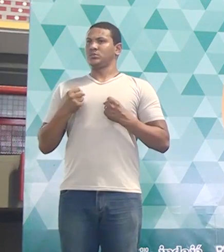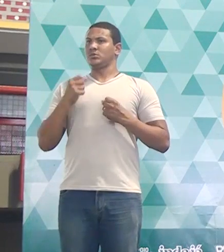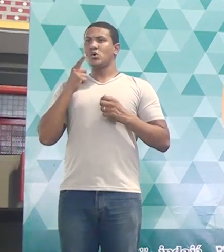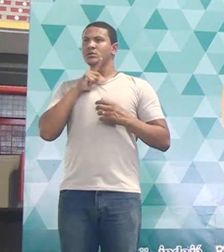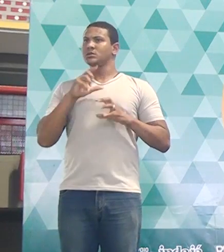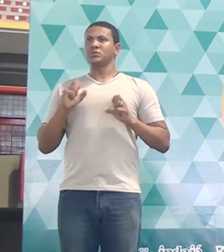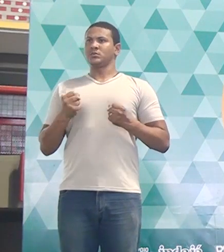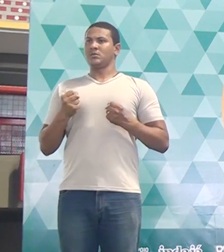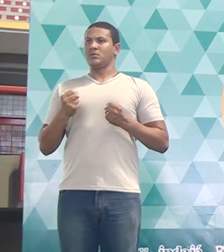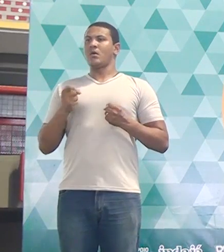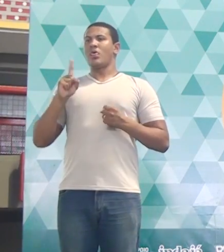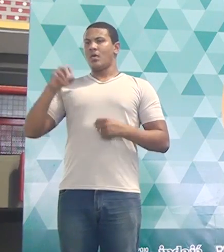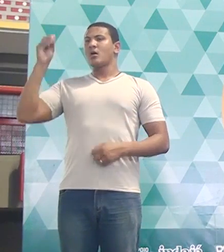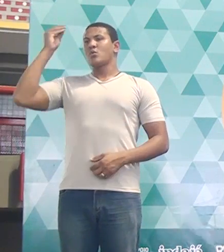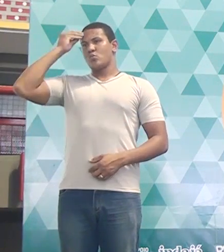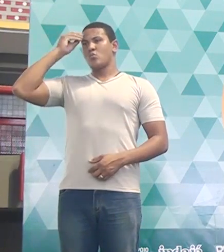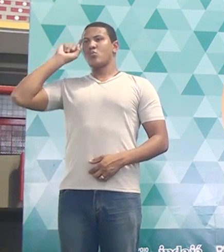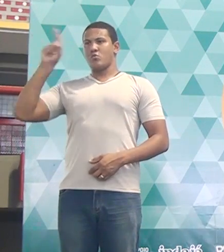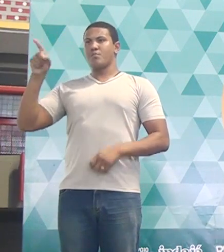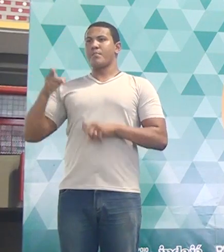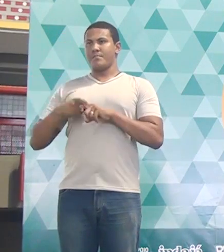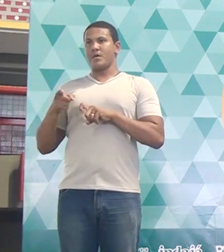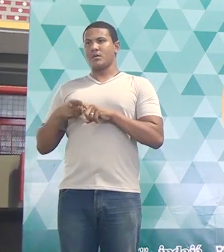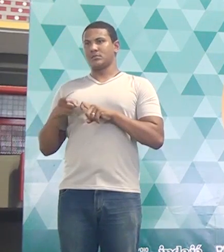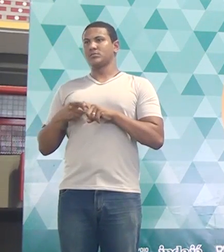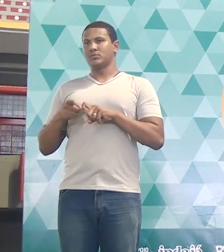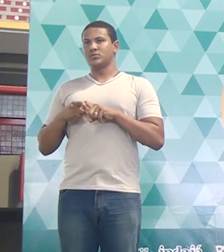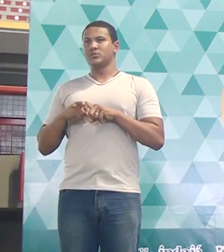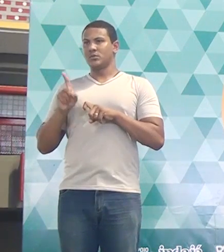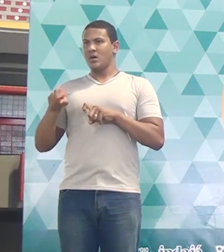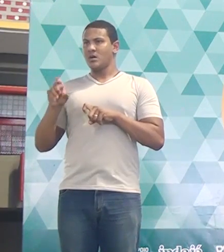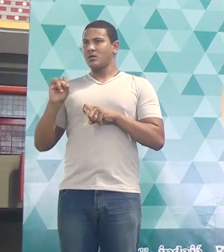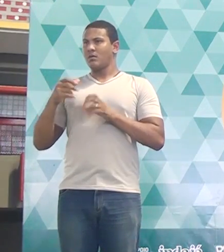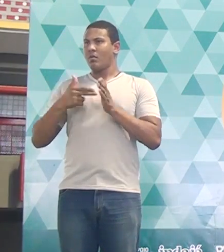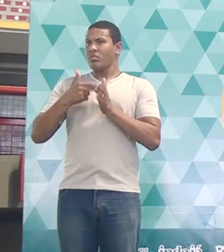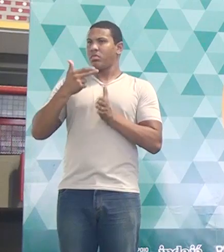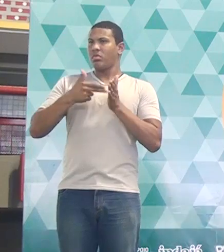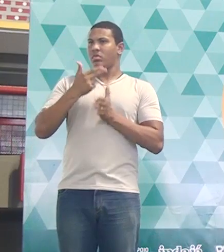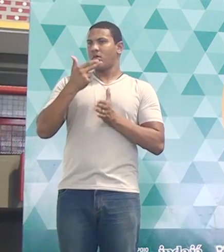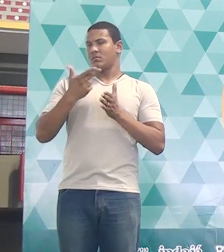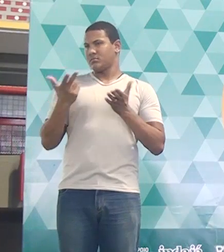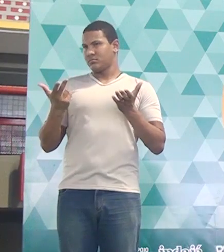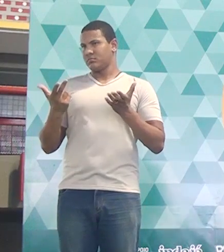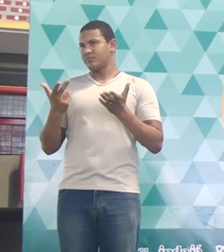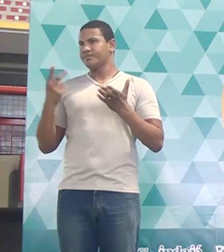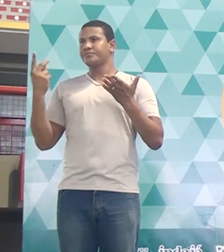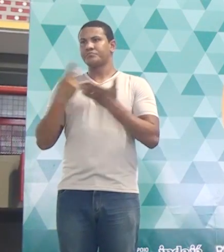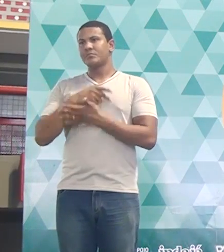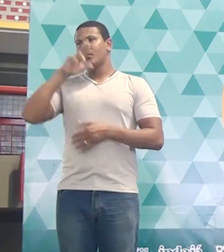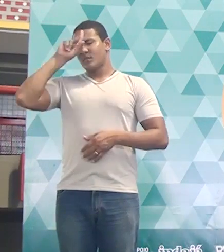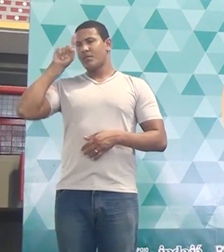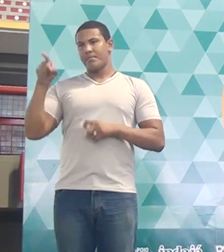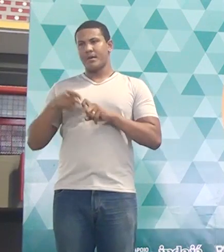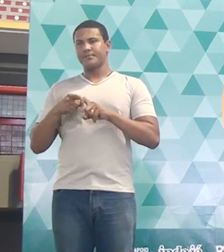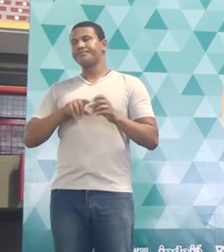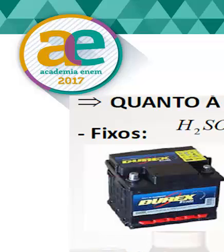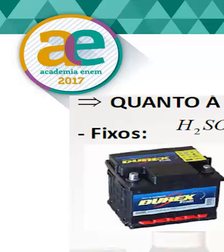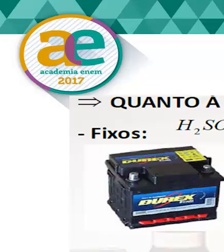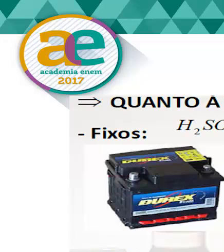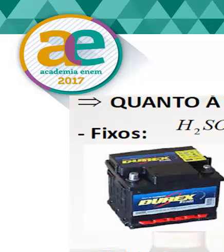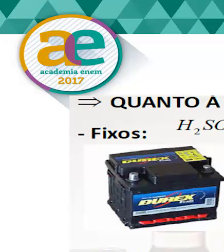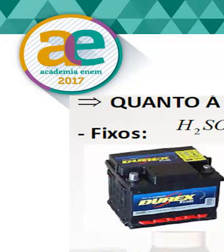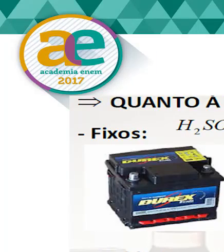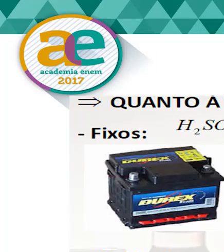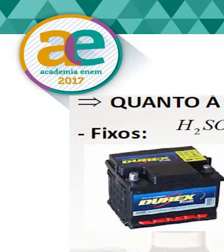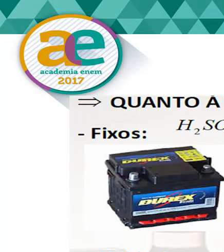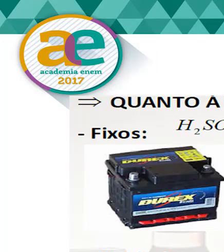fez a lavagem estomacal, é capaz dela ganhar esse processo. Bom, outro ácido volátil interessante é o